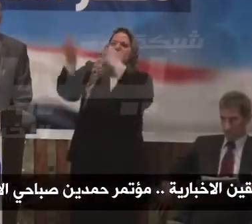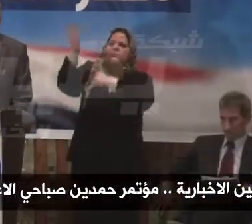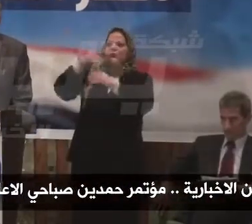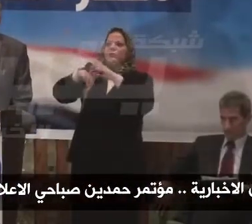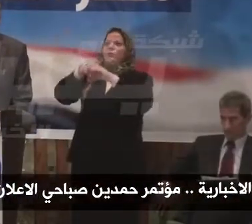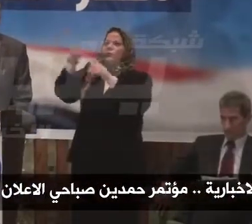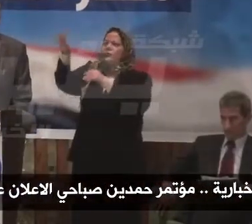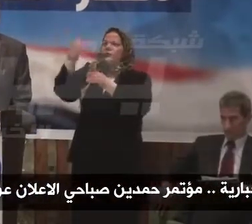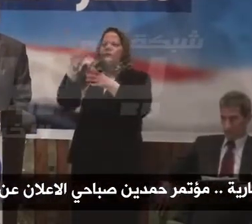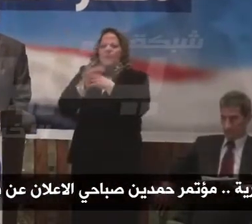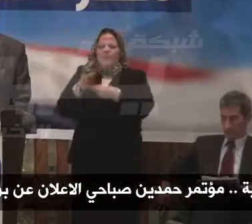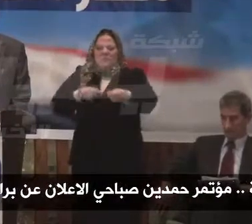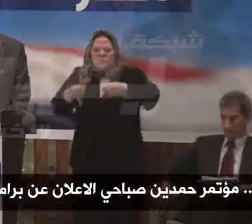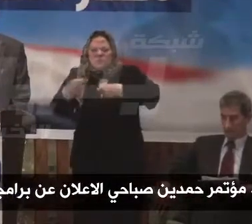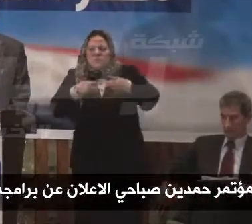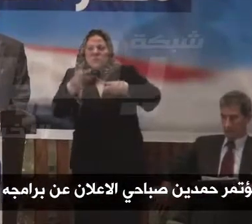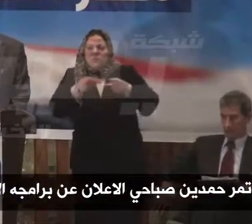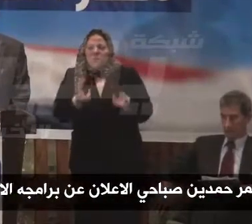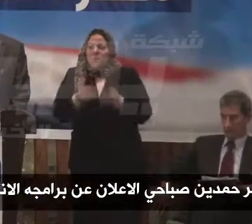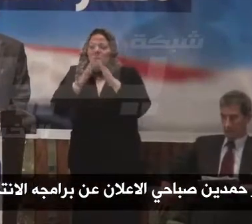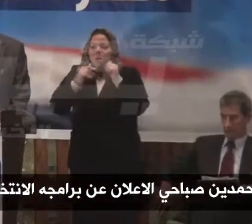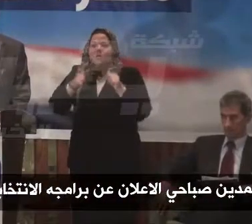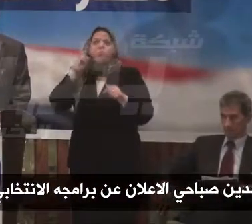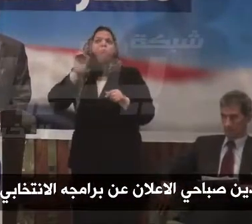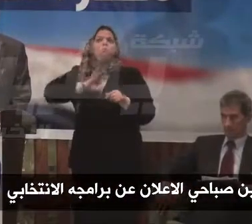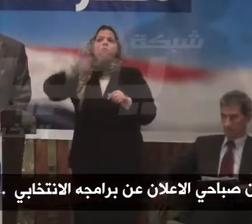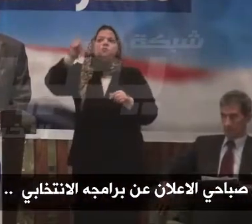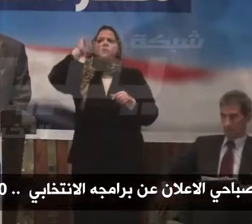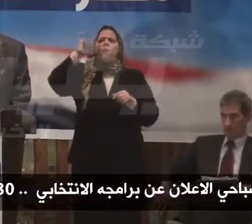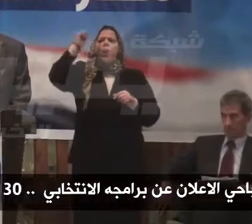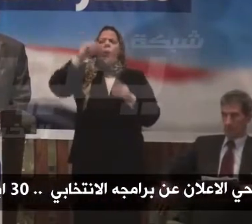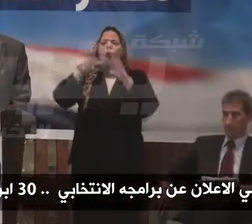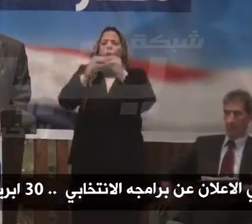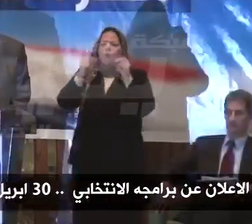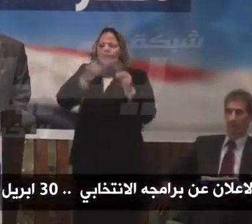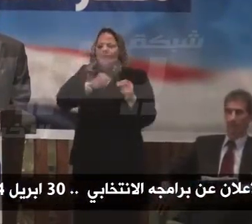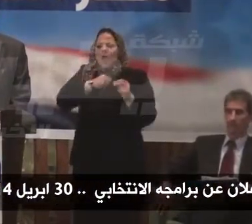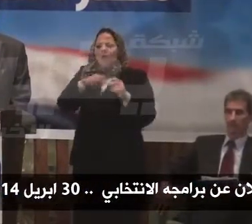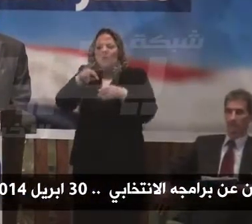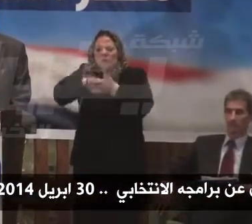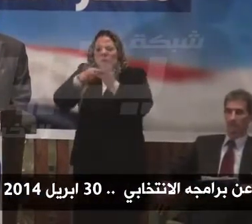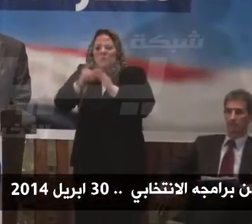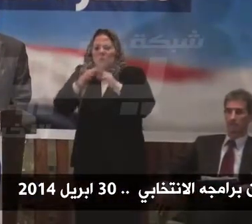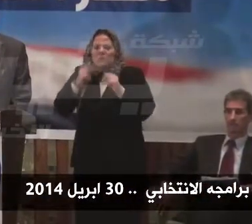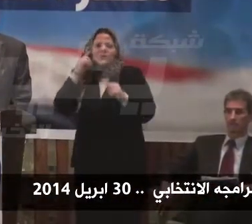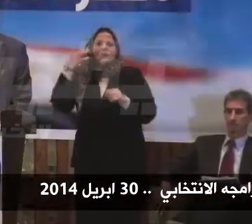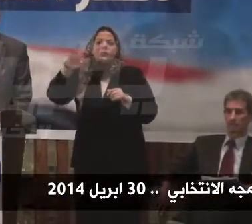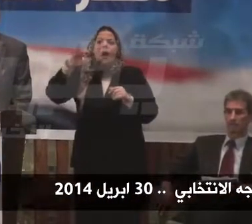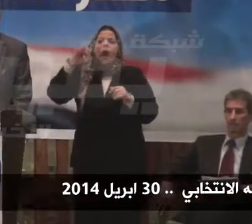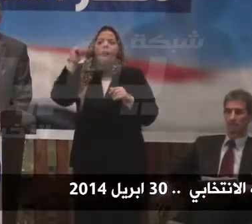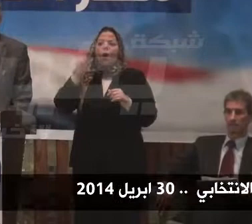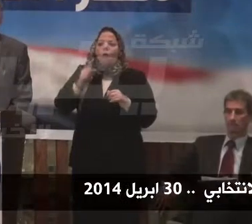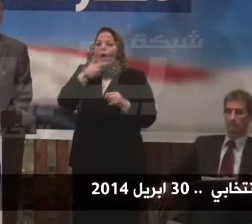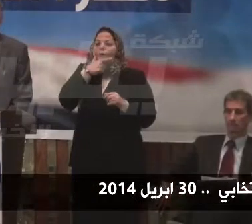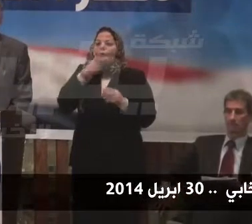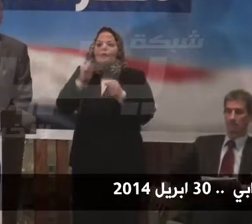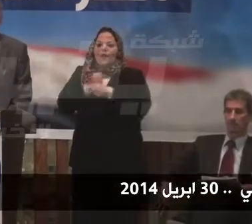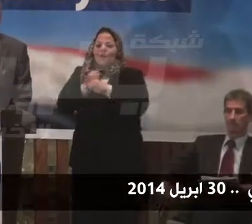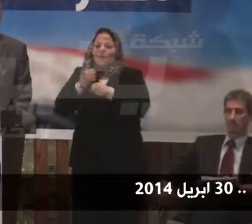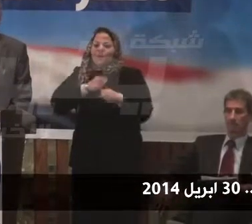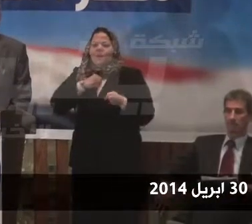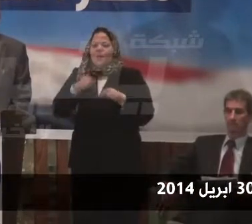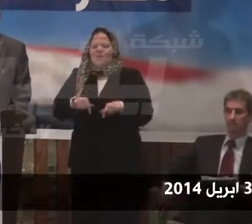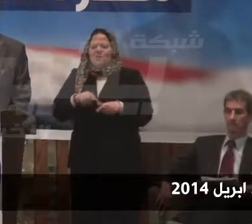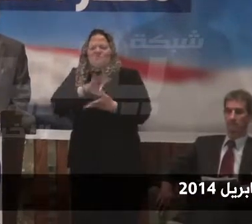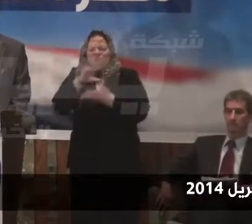لصناعه النسيج فيها، ومصر كانت مشهوره سنه وراها بانتاج القطن والذهب الابيض. هذه